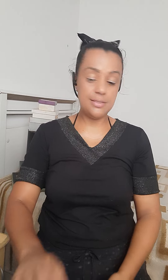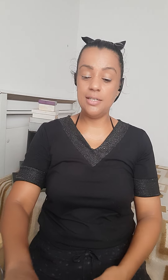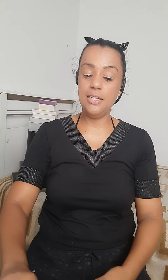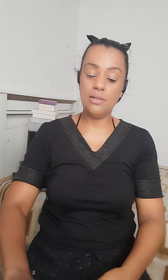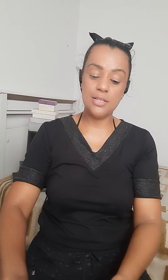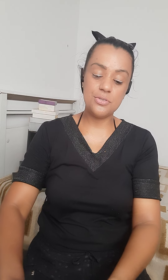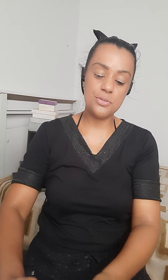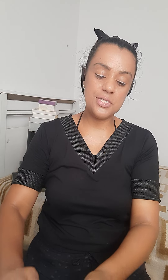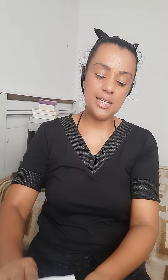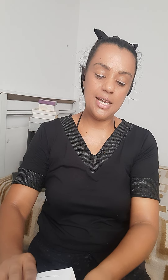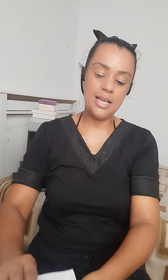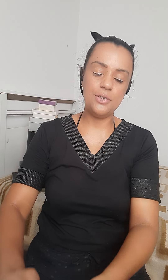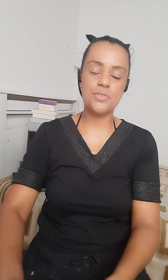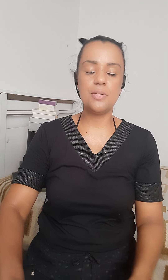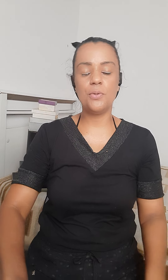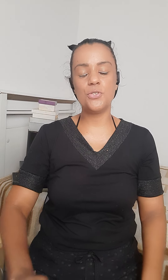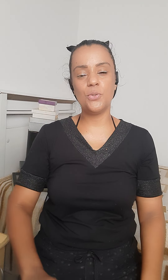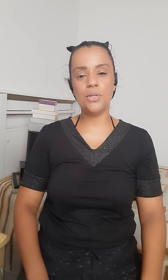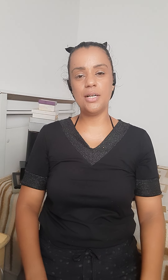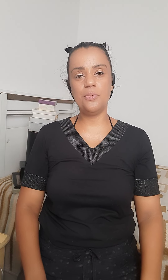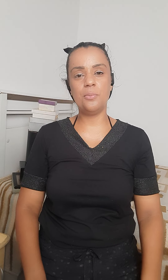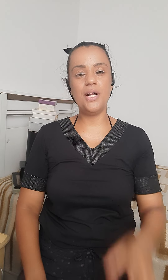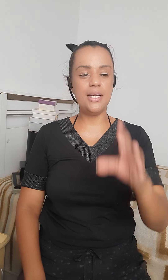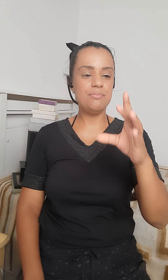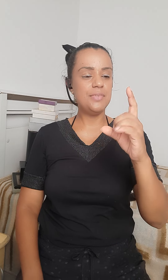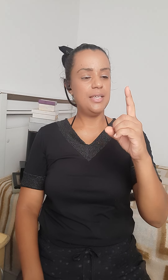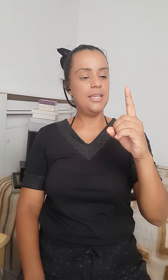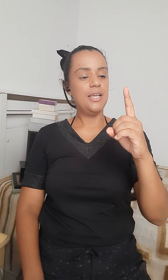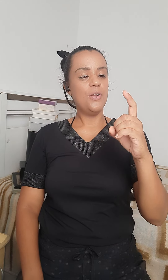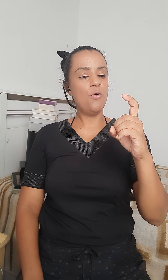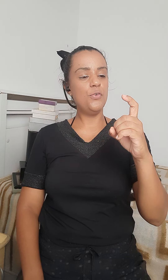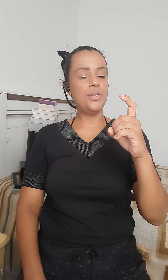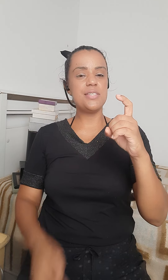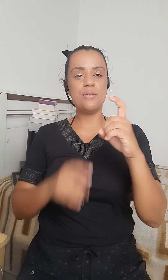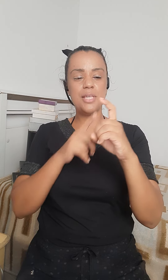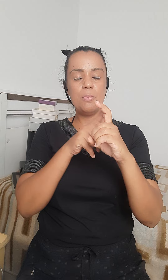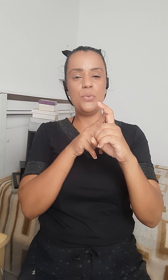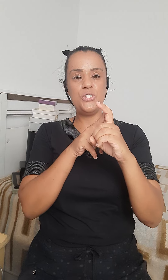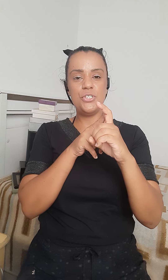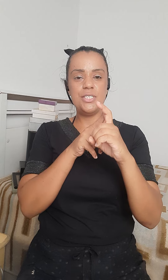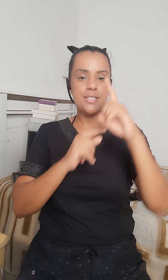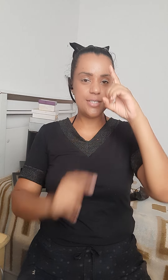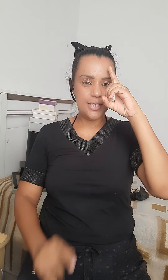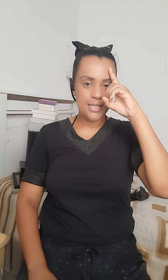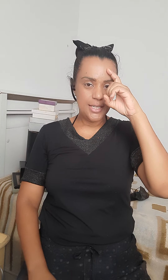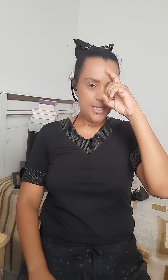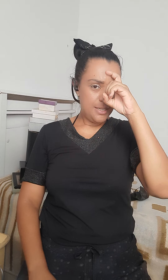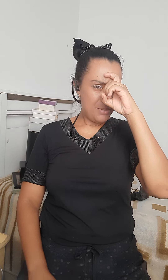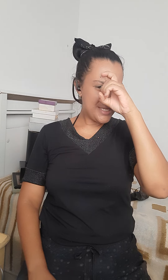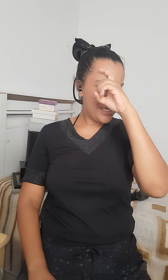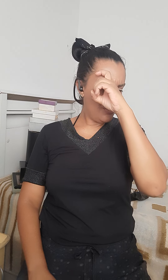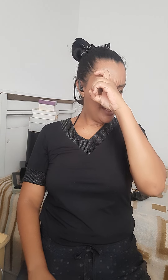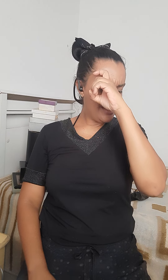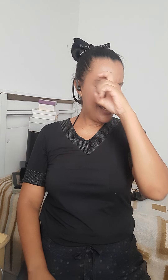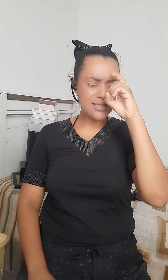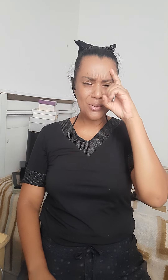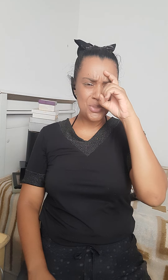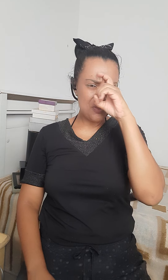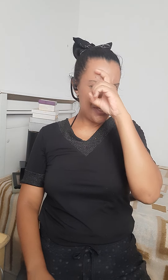caderninho, lá do seu sinalário, você pode colocar como? Configuração da mão em X, passando na testa com